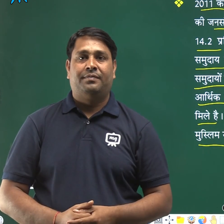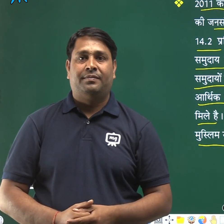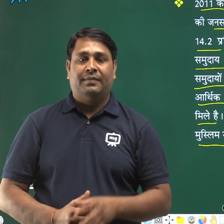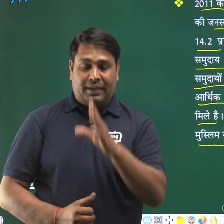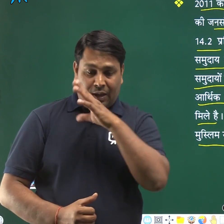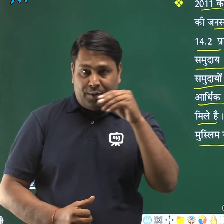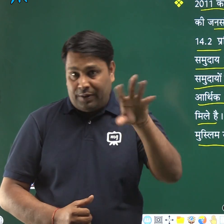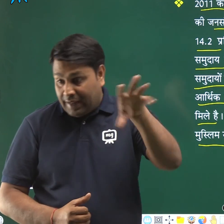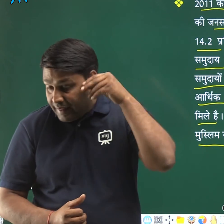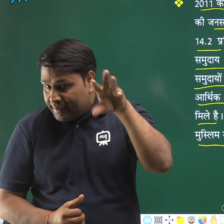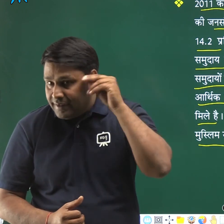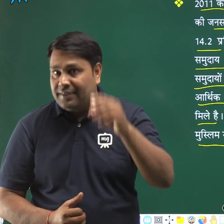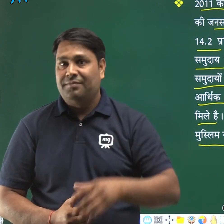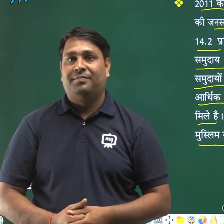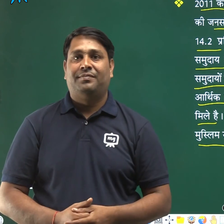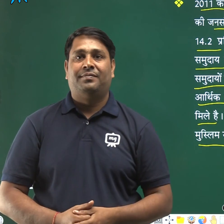और याद करना।